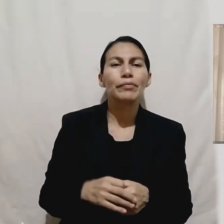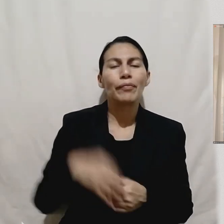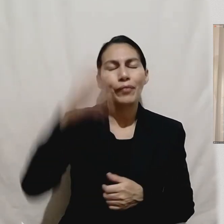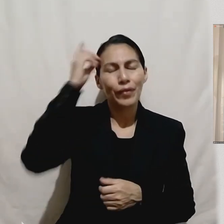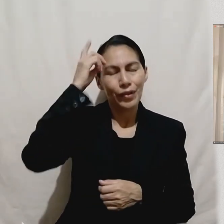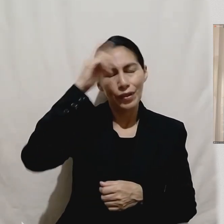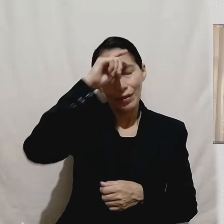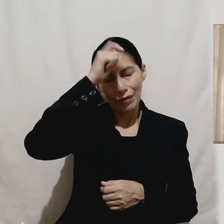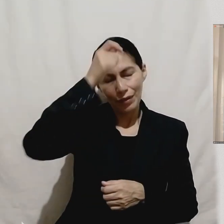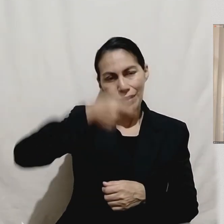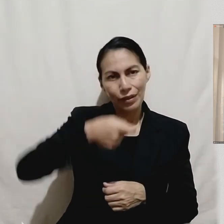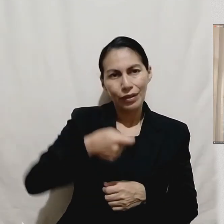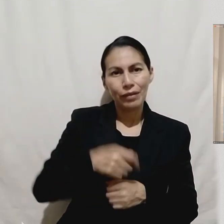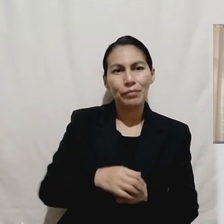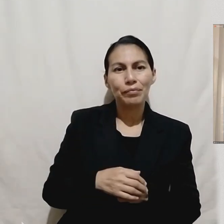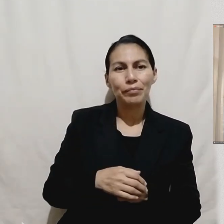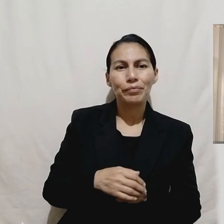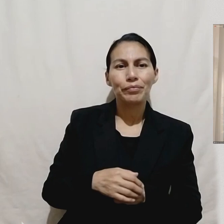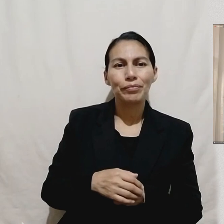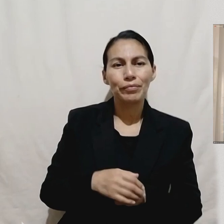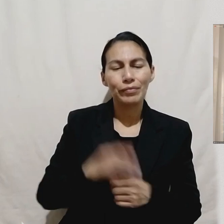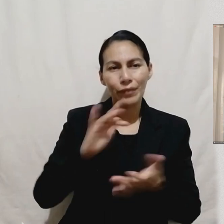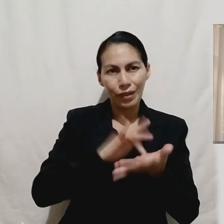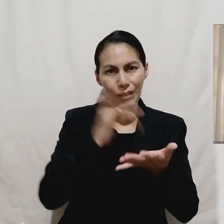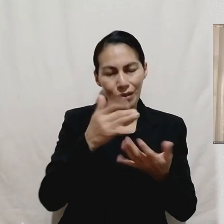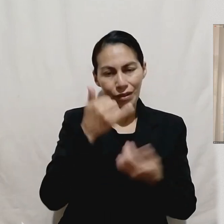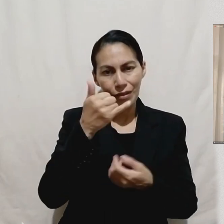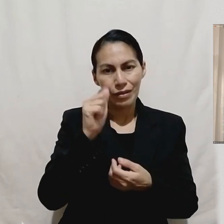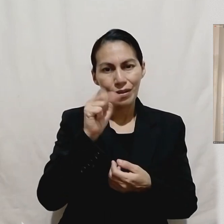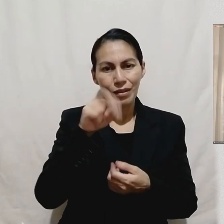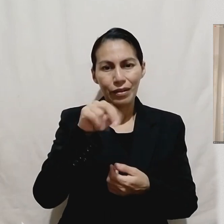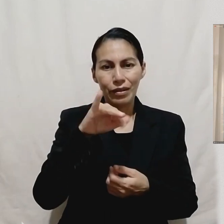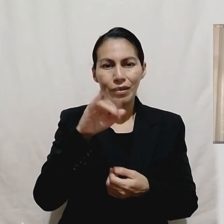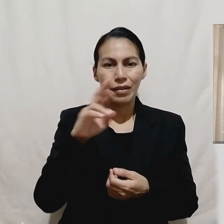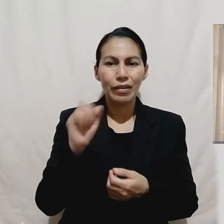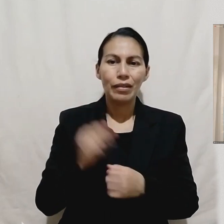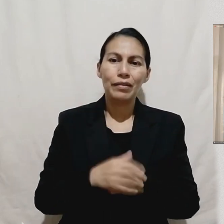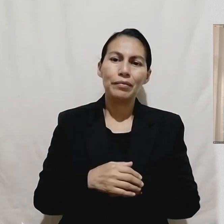que Dios les bendiga Gracias Yanira